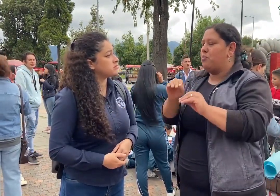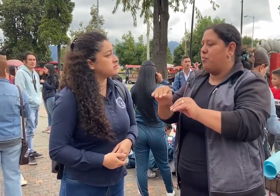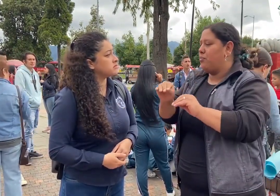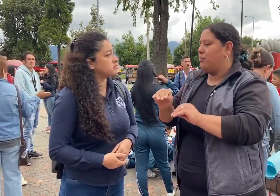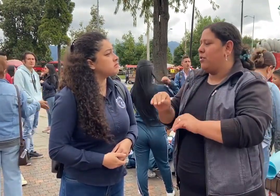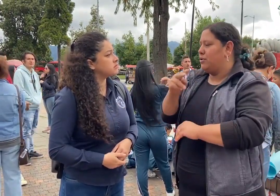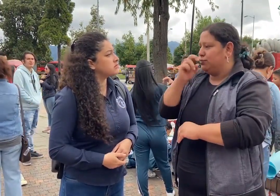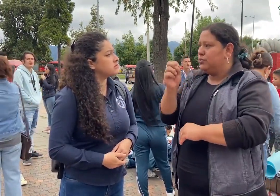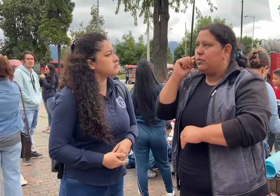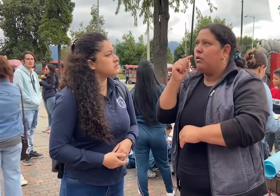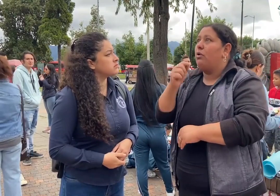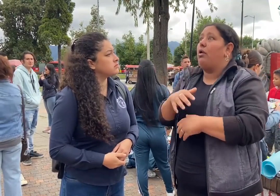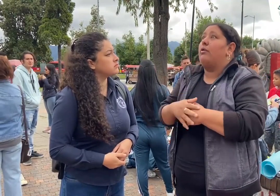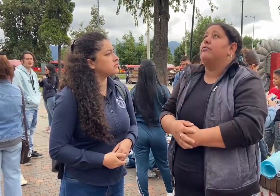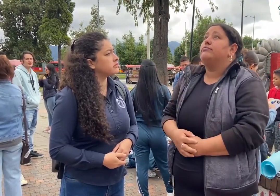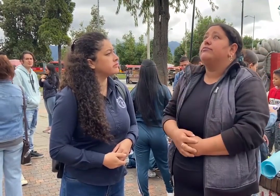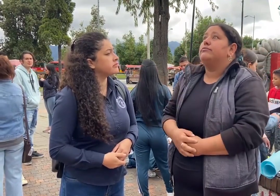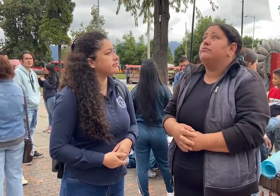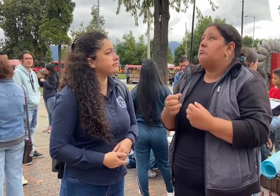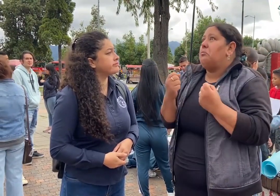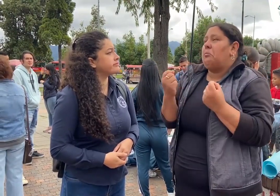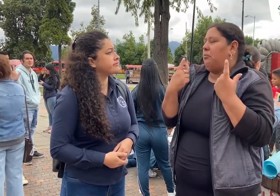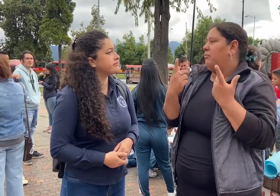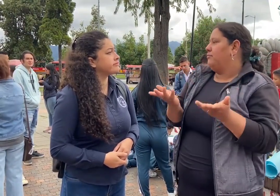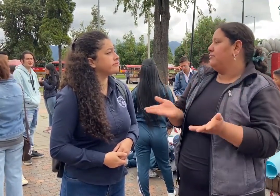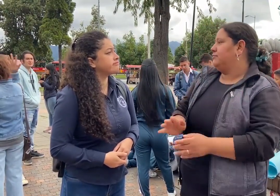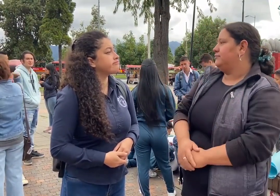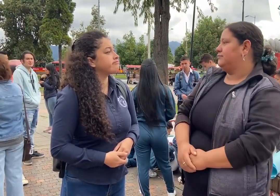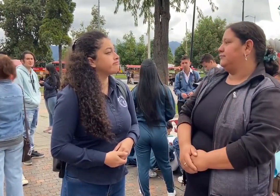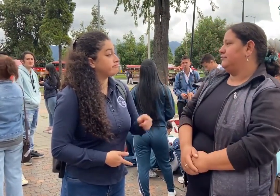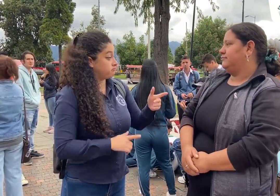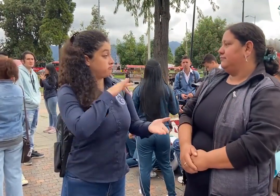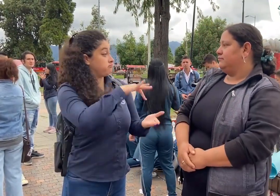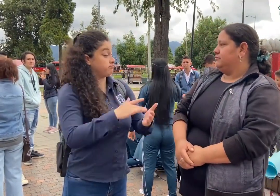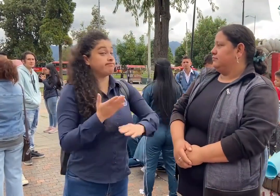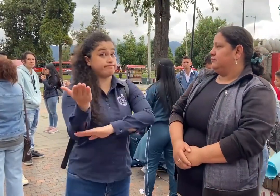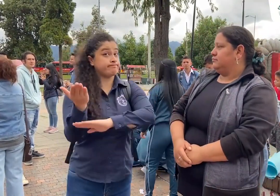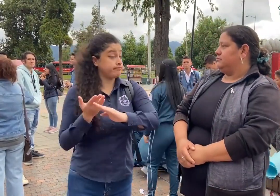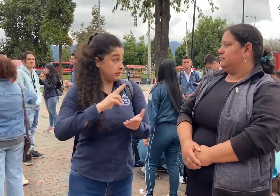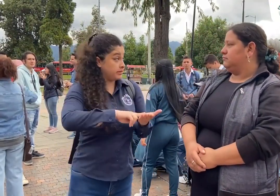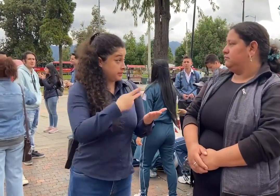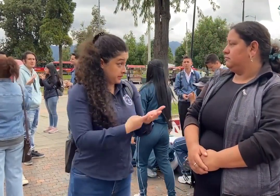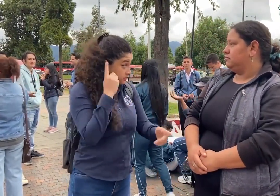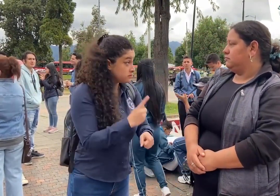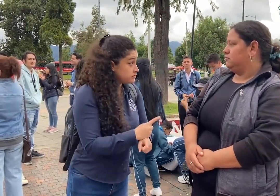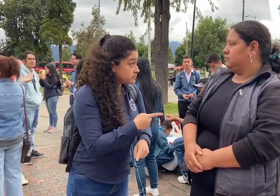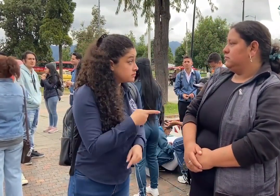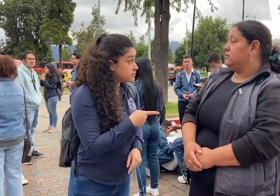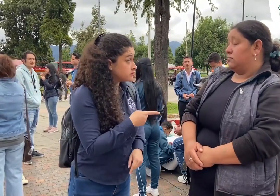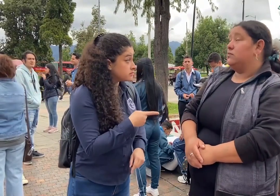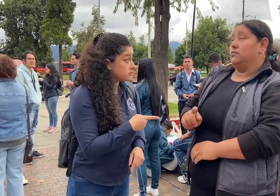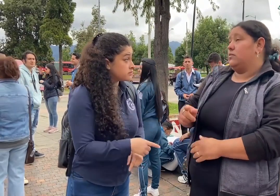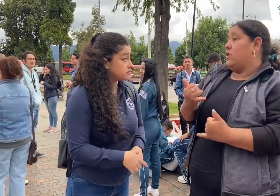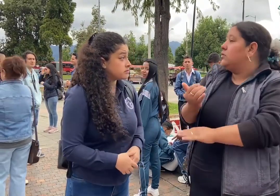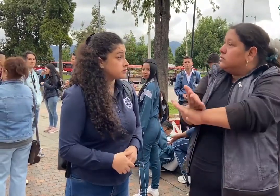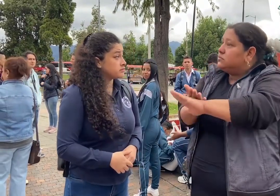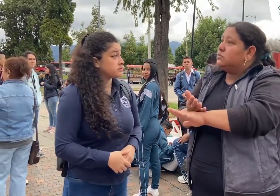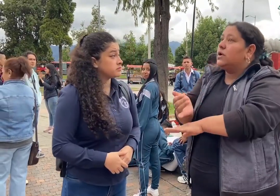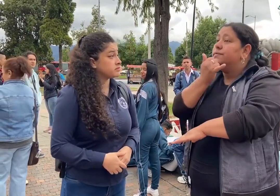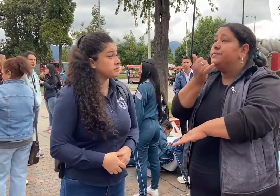con el profesor oyente que da las orientaciones en español, pero nuestros niños sordos se quedan sin enterarse. Es decir, que estás aquí